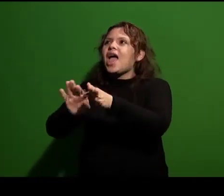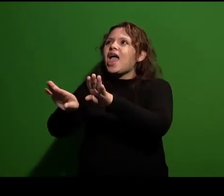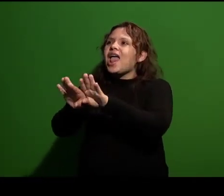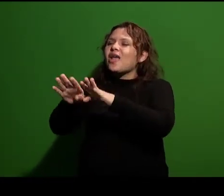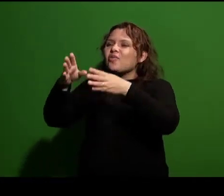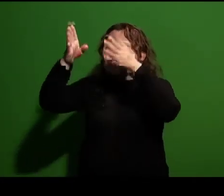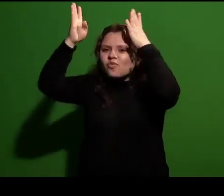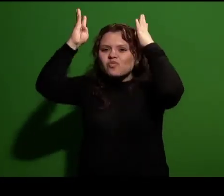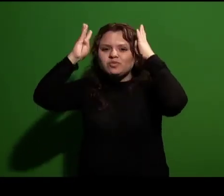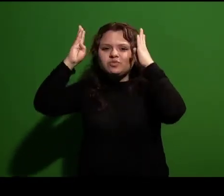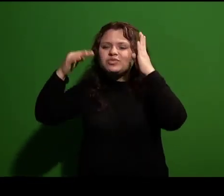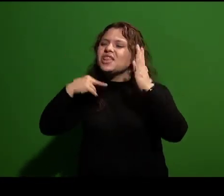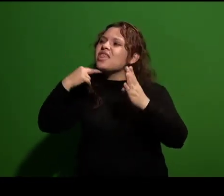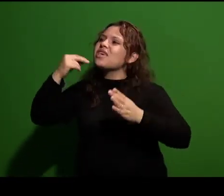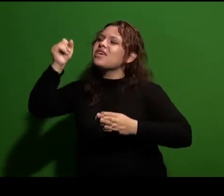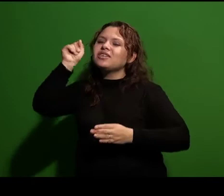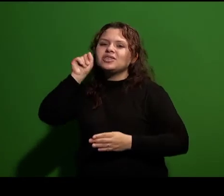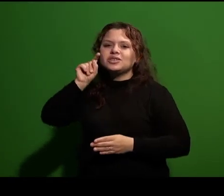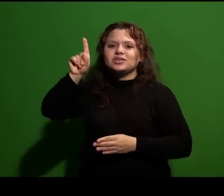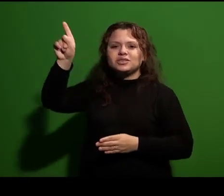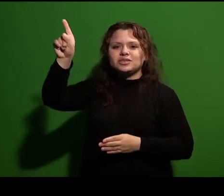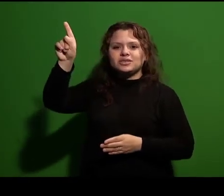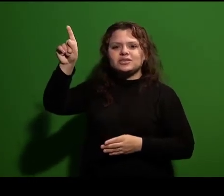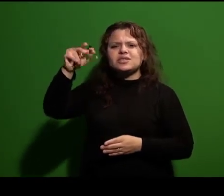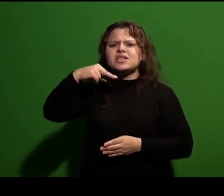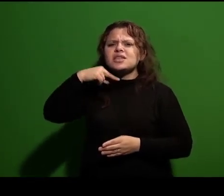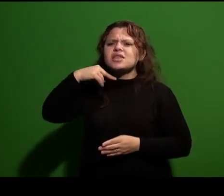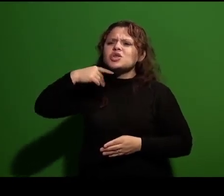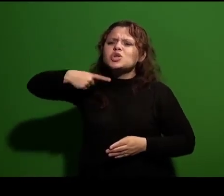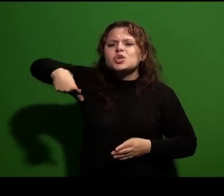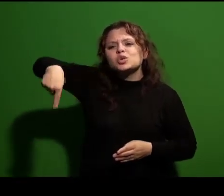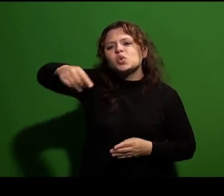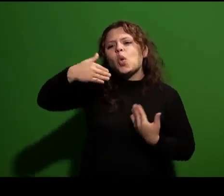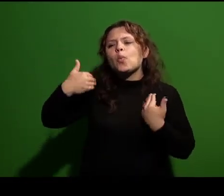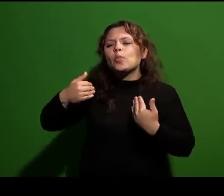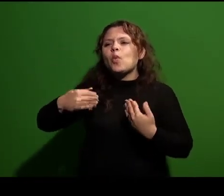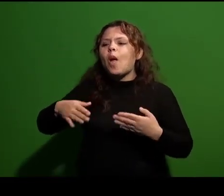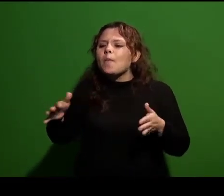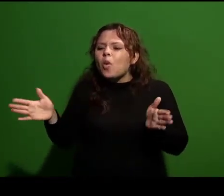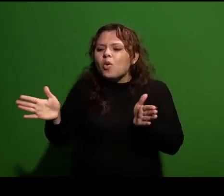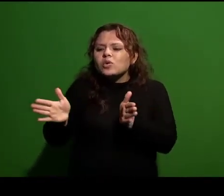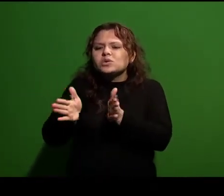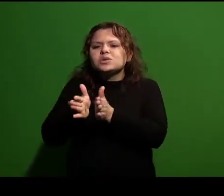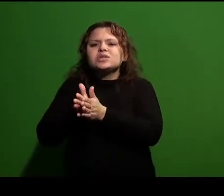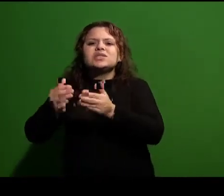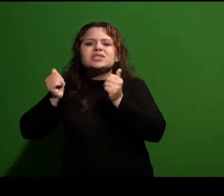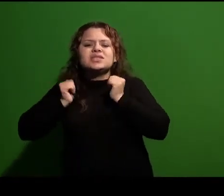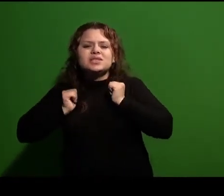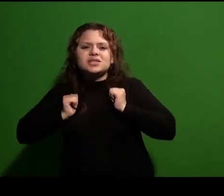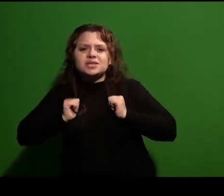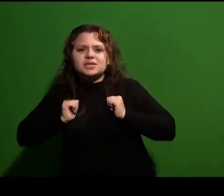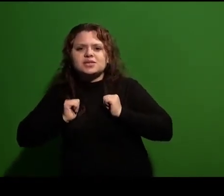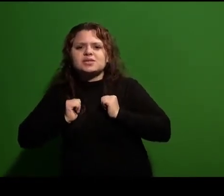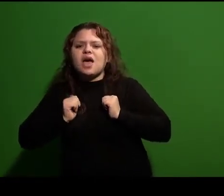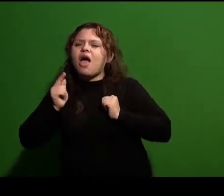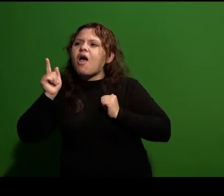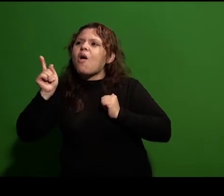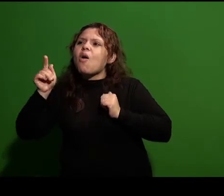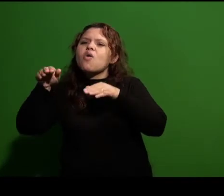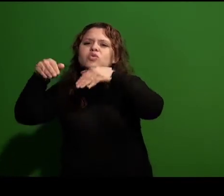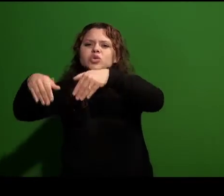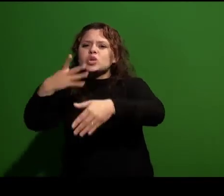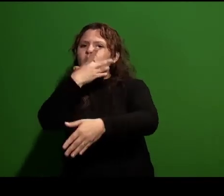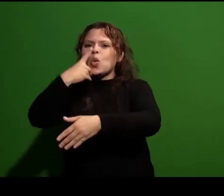nuestras venas. Somos hijos e hijas del Rey del Universo. Podemos reinar con Él, sentados sobre su trono